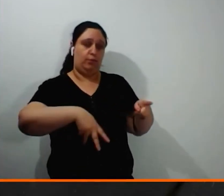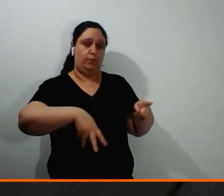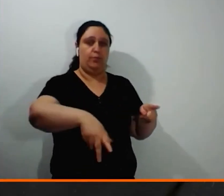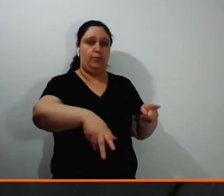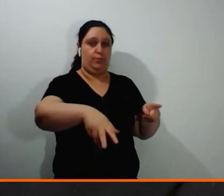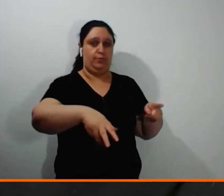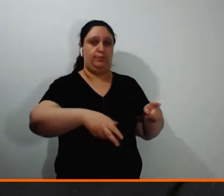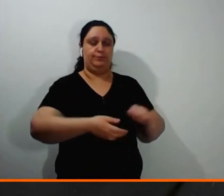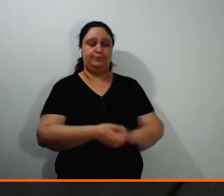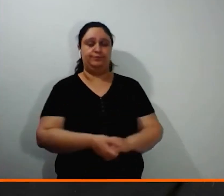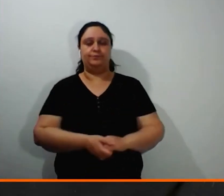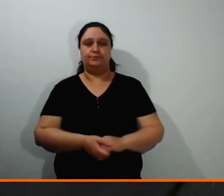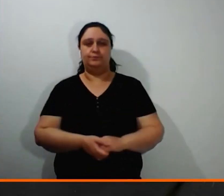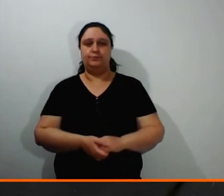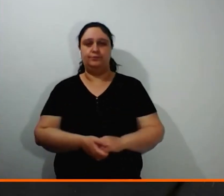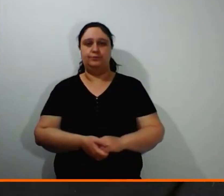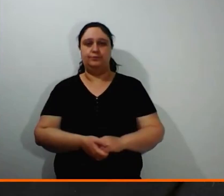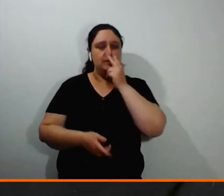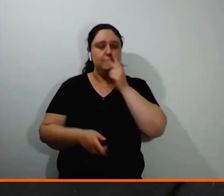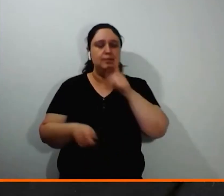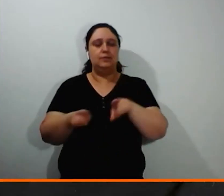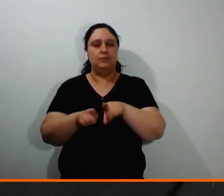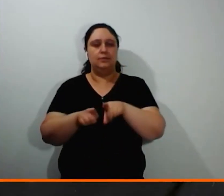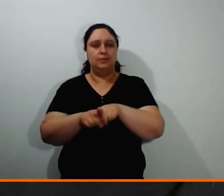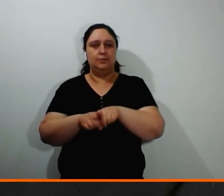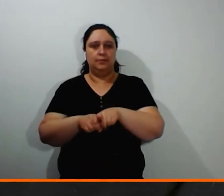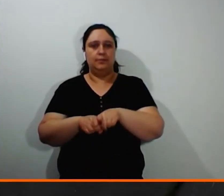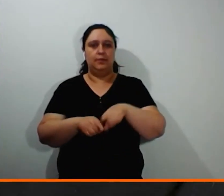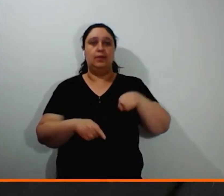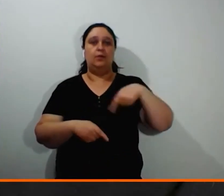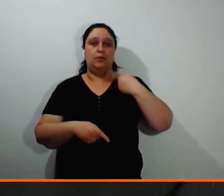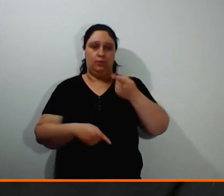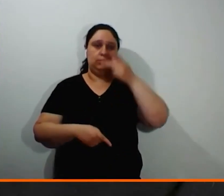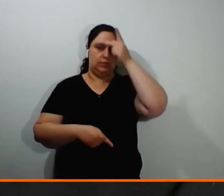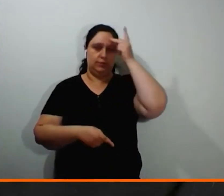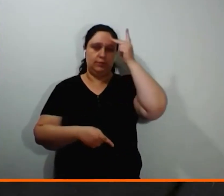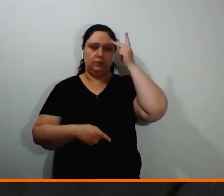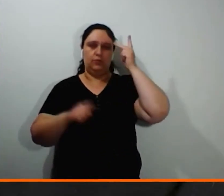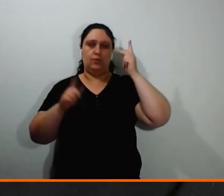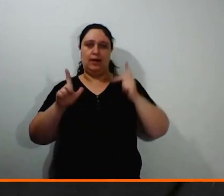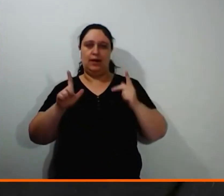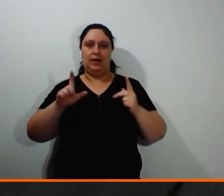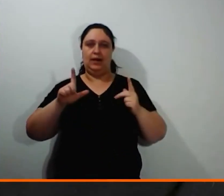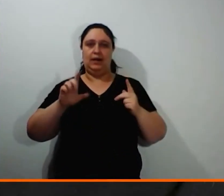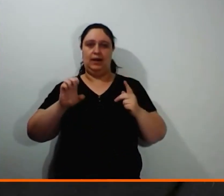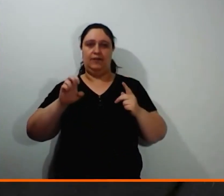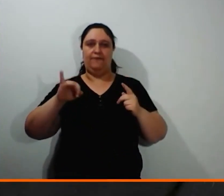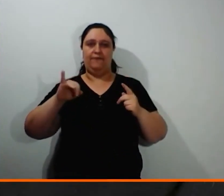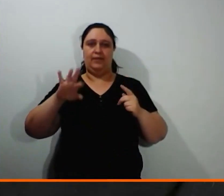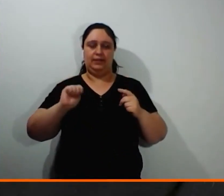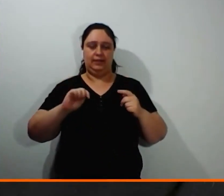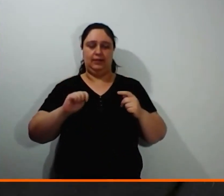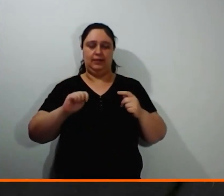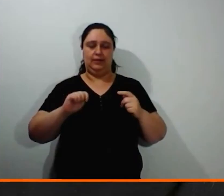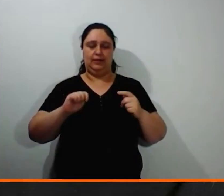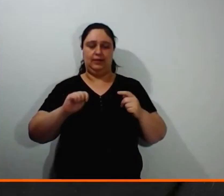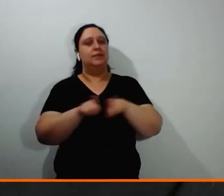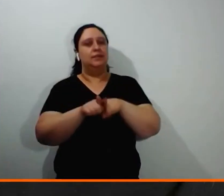Semelhantemente, um levita descia por aquele lugar, e vendo, também passou de